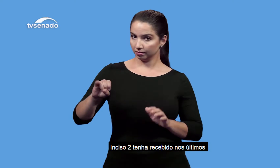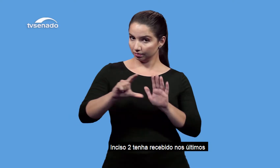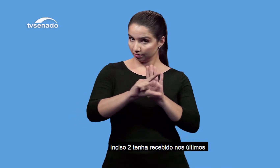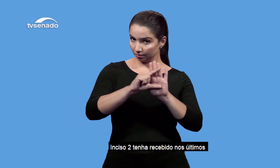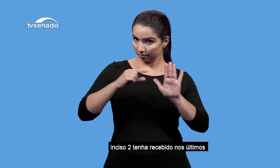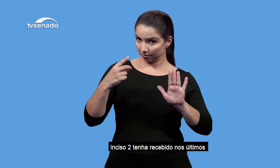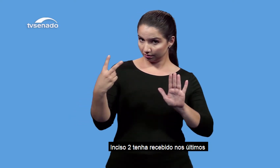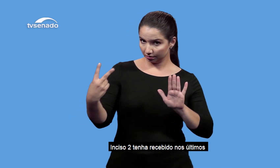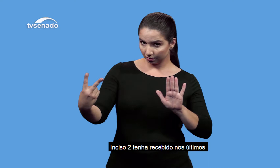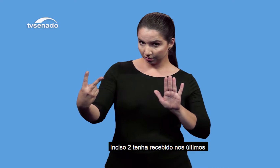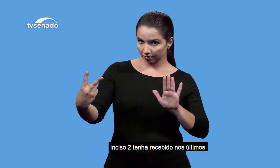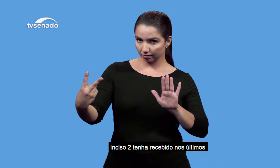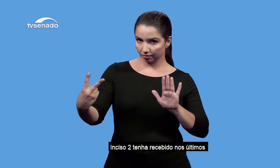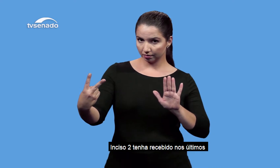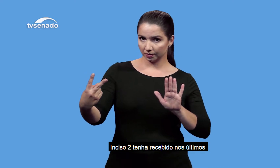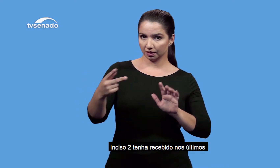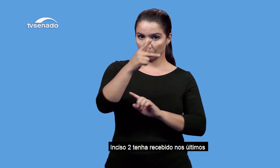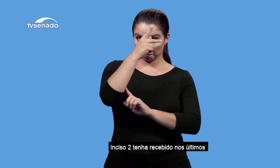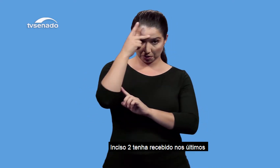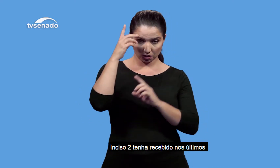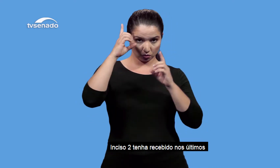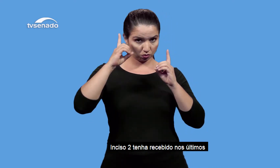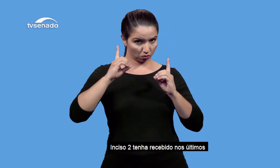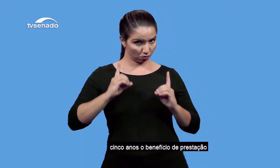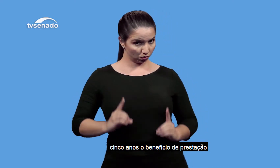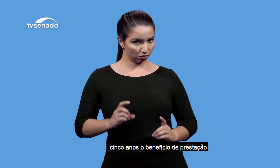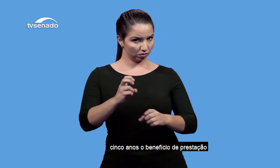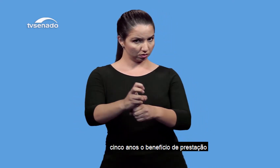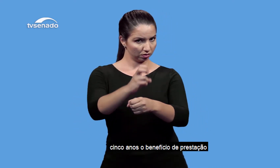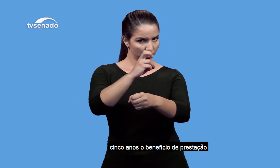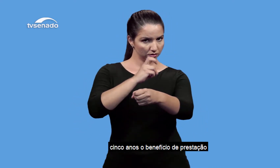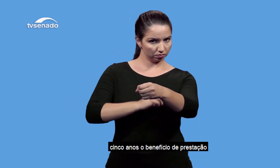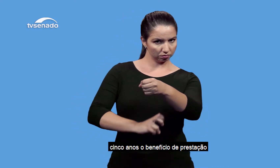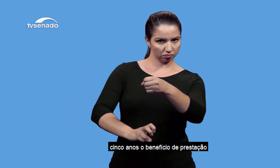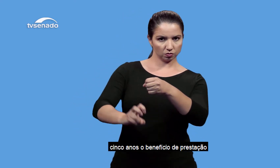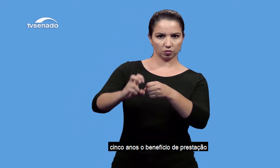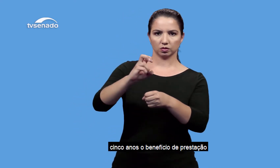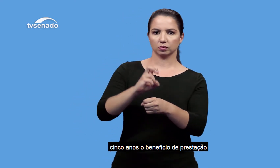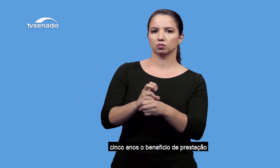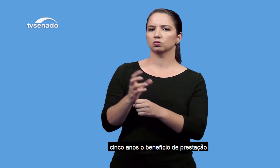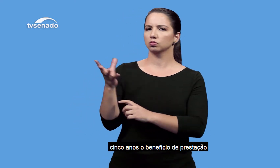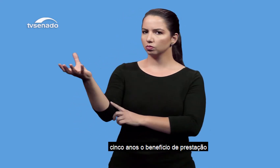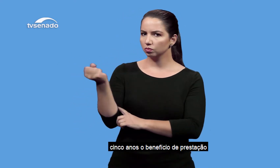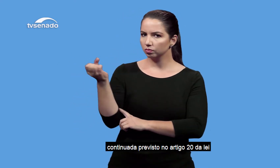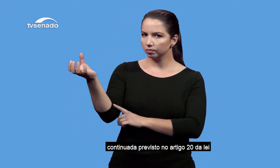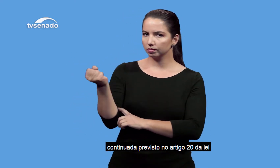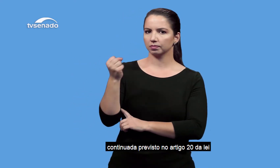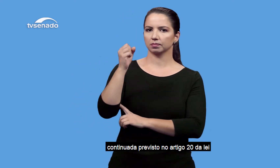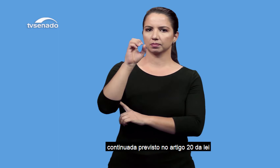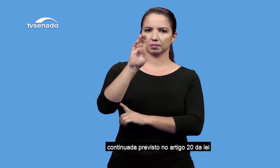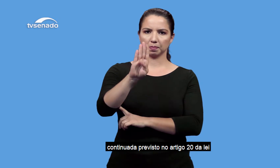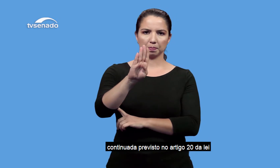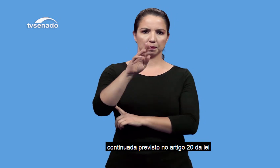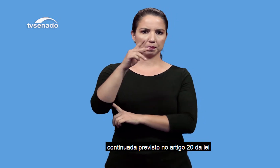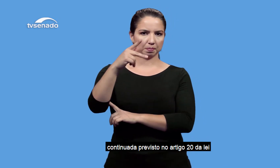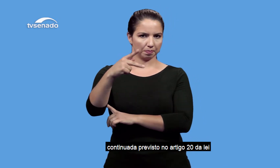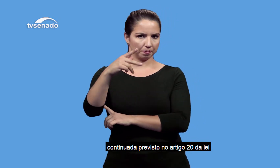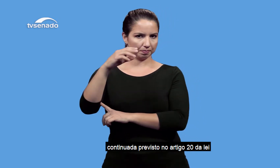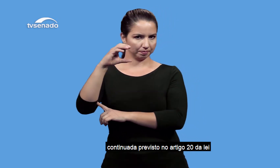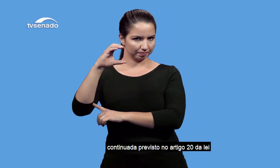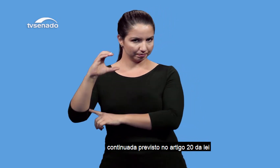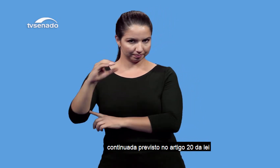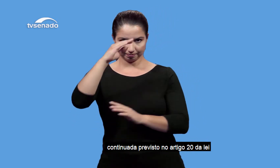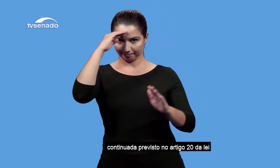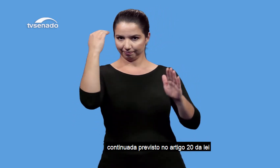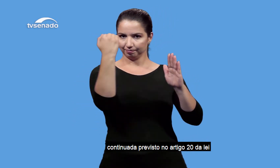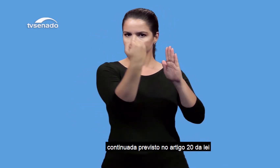o inciso 2 tenha recebido nos últimos cinco anos o benefício de prestação continuada previsto no